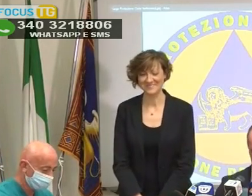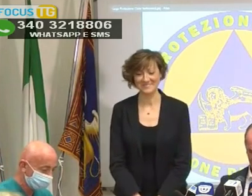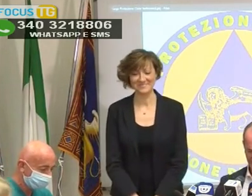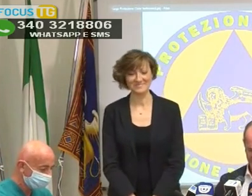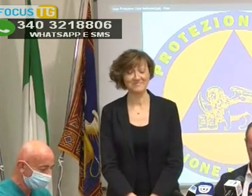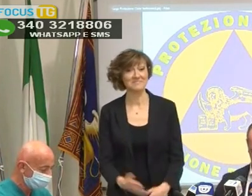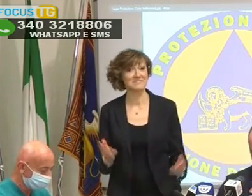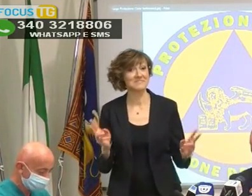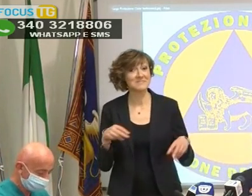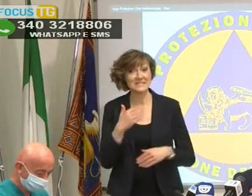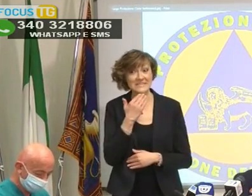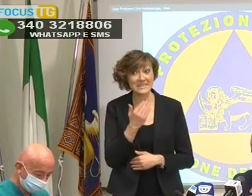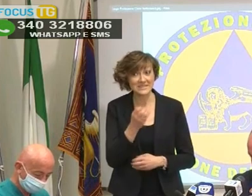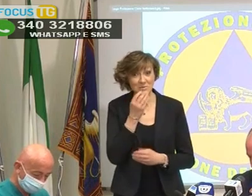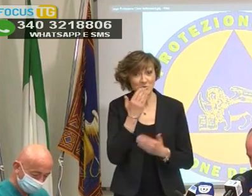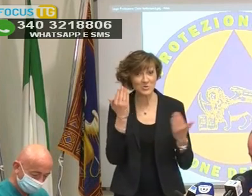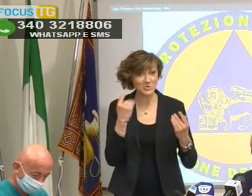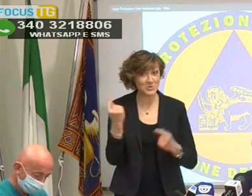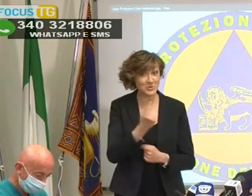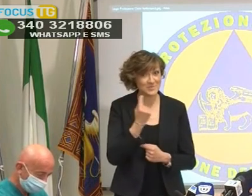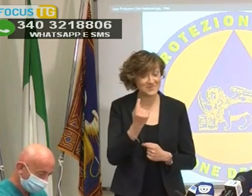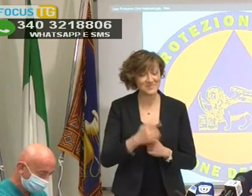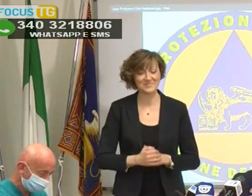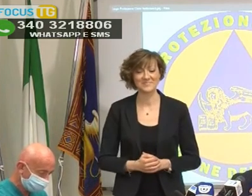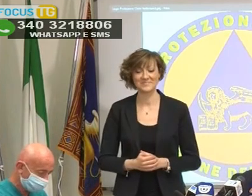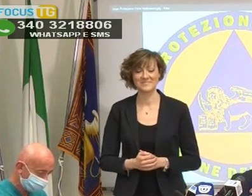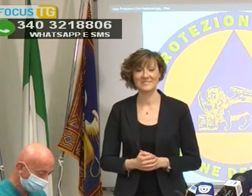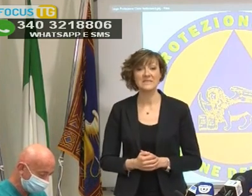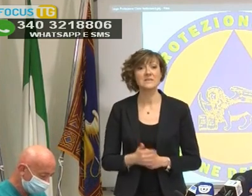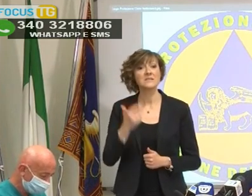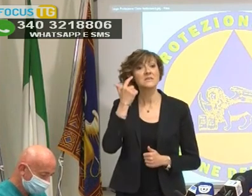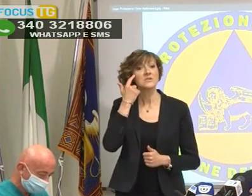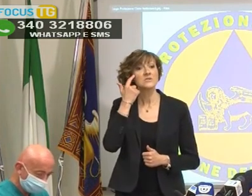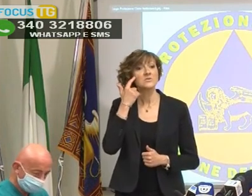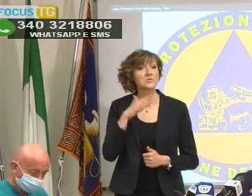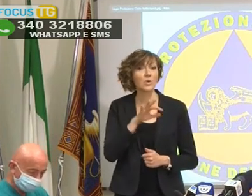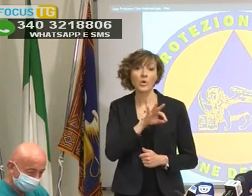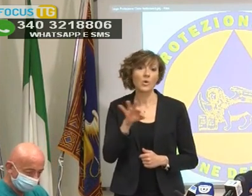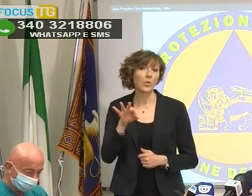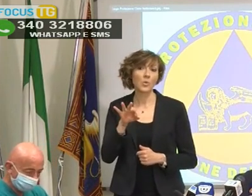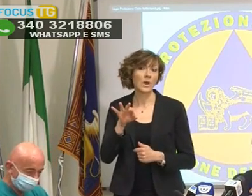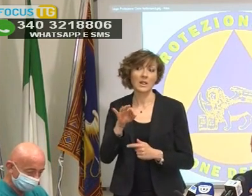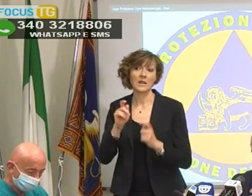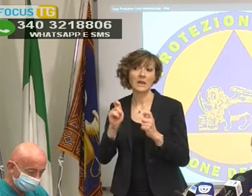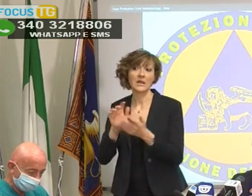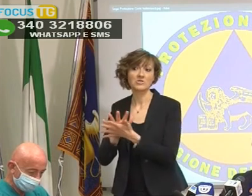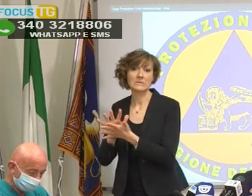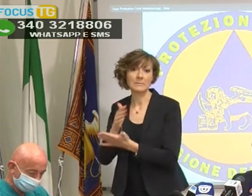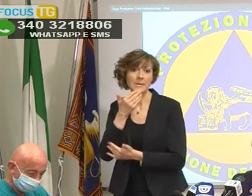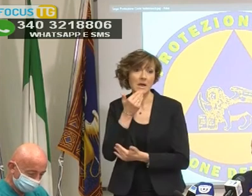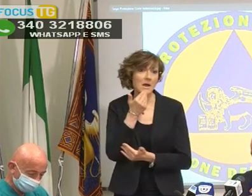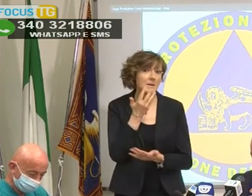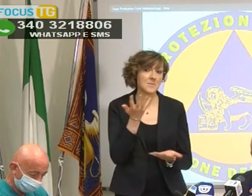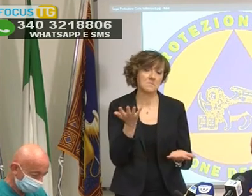No, intanto grazie e buongiorno a tutti. So che mancano i punti stampa, ma dicono che se no